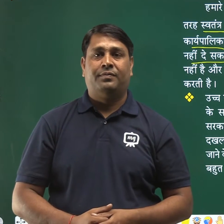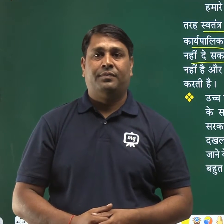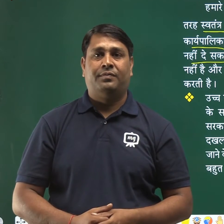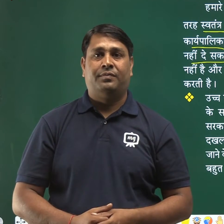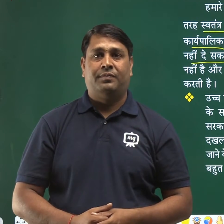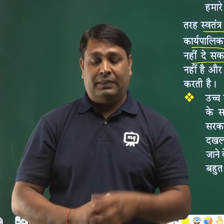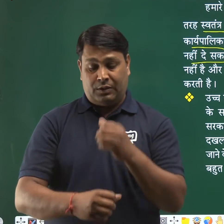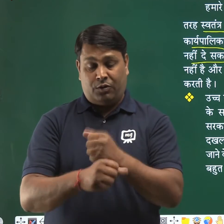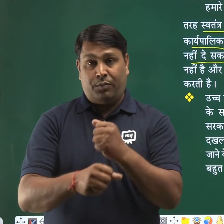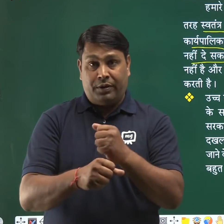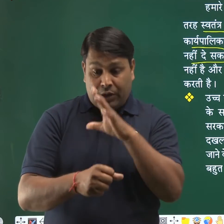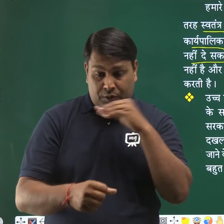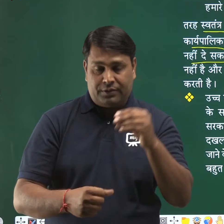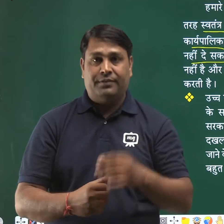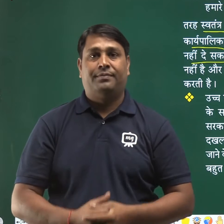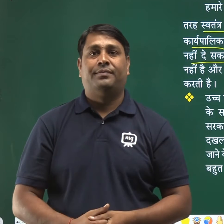सरकार की ओर से